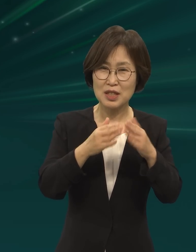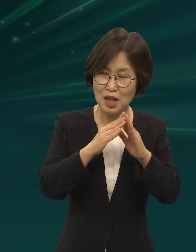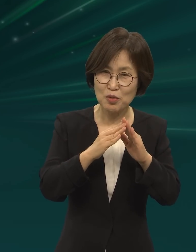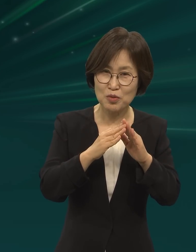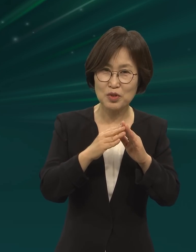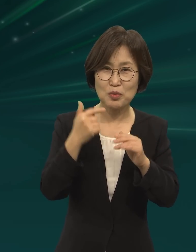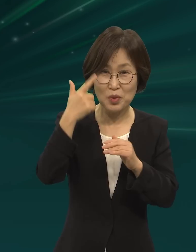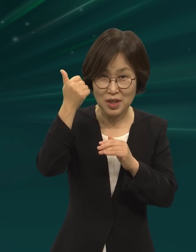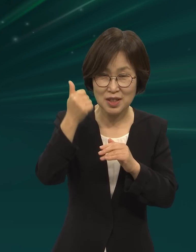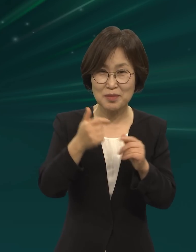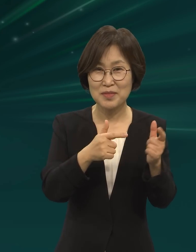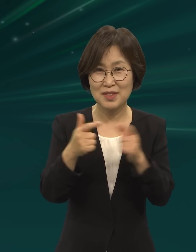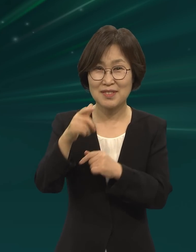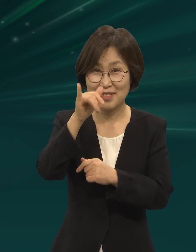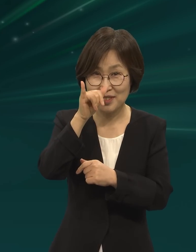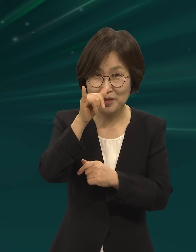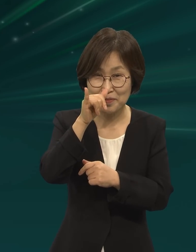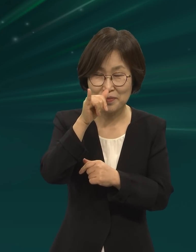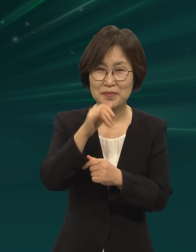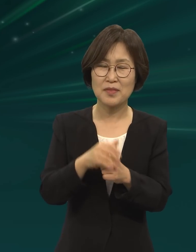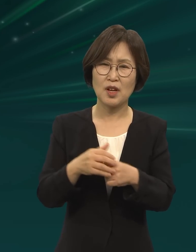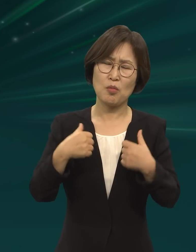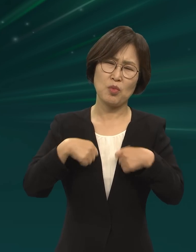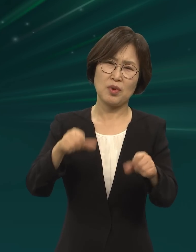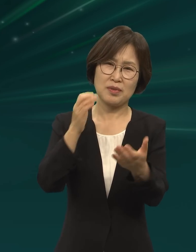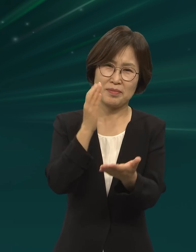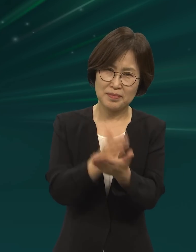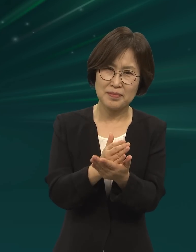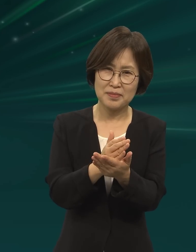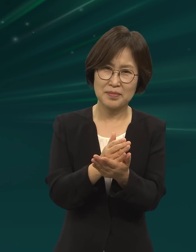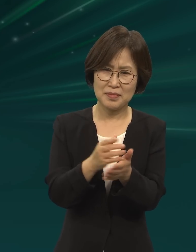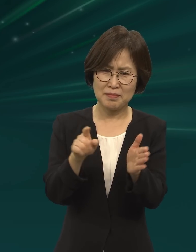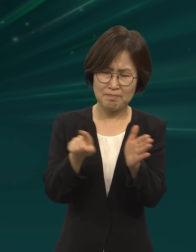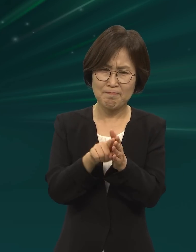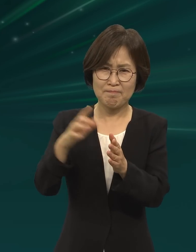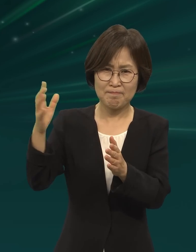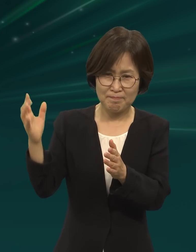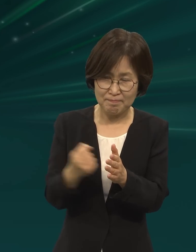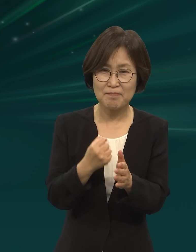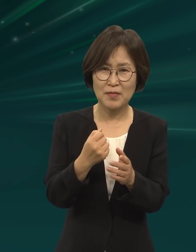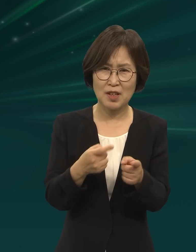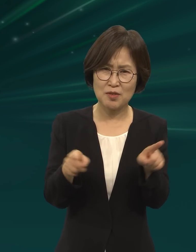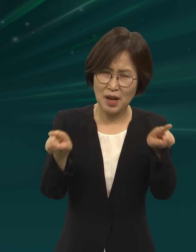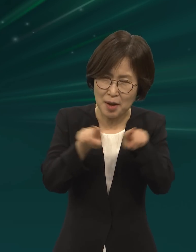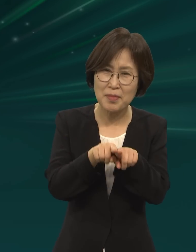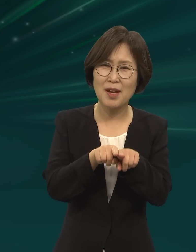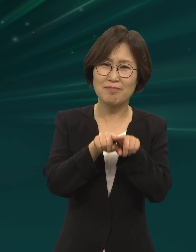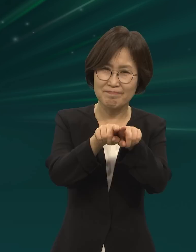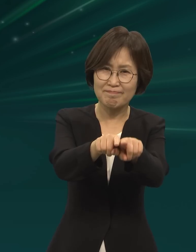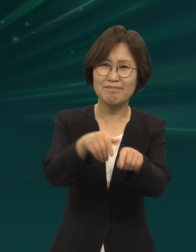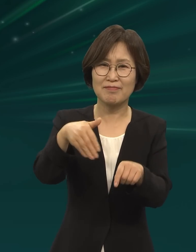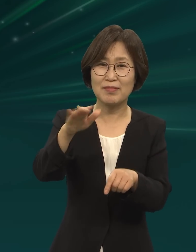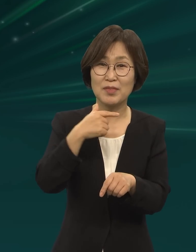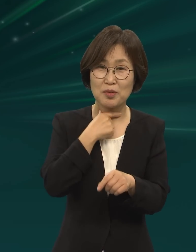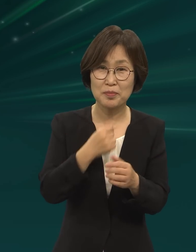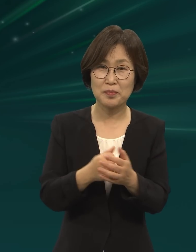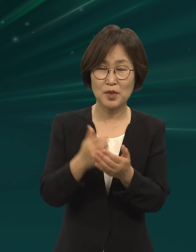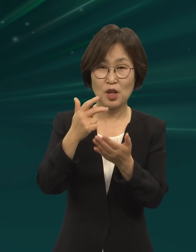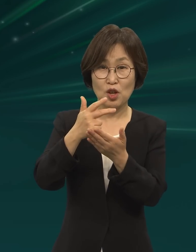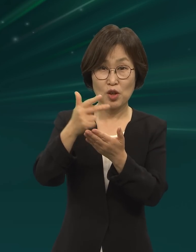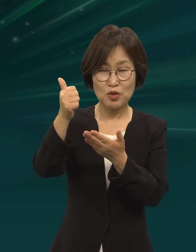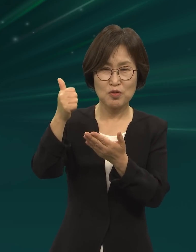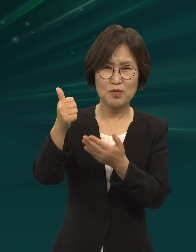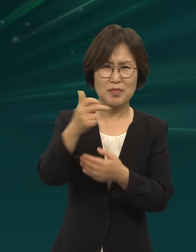포기하지 마십시오. 믿음으로 우리 같이 갑시다. 주님 여러분 통해서 정말 큰 역사를